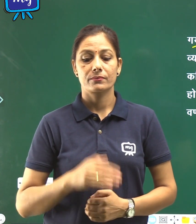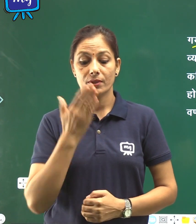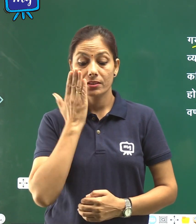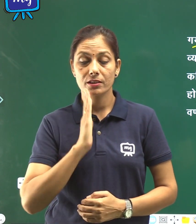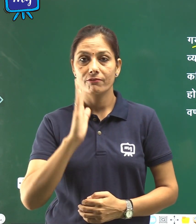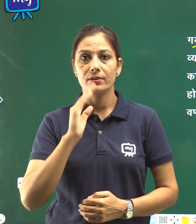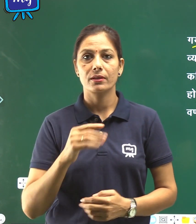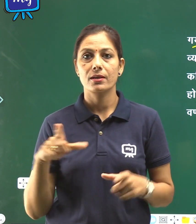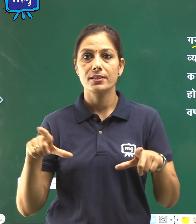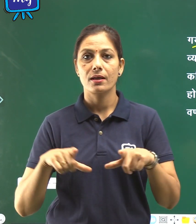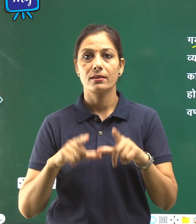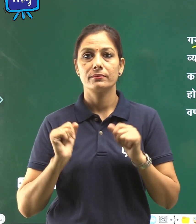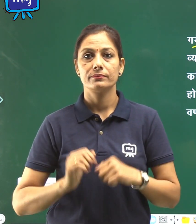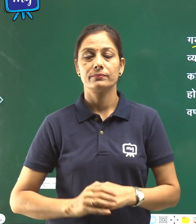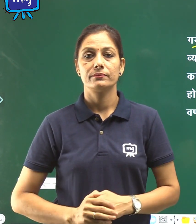का सार।